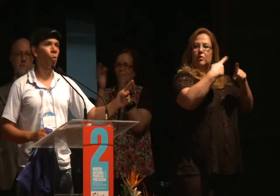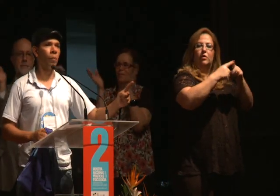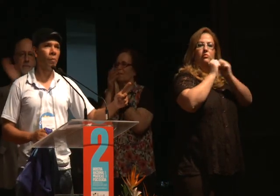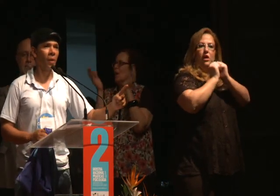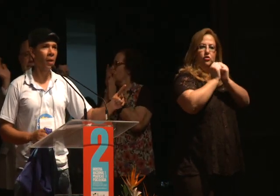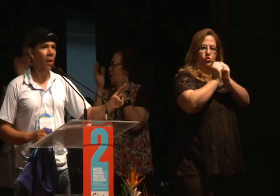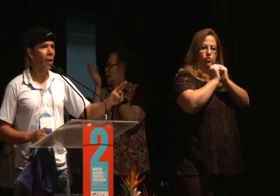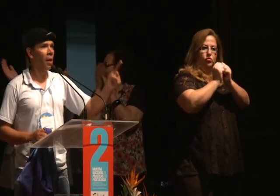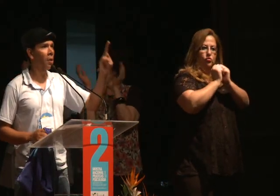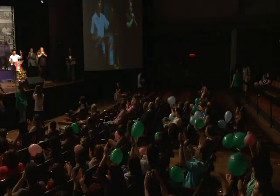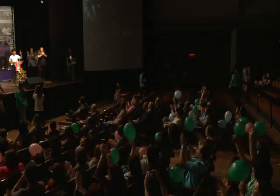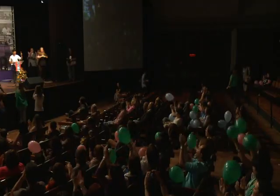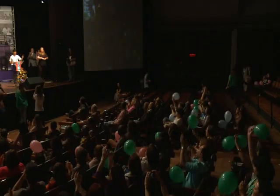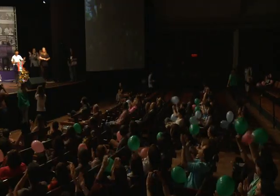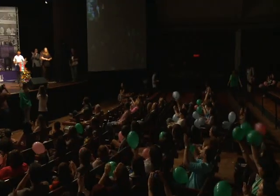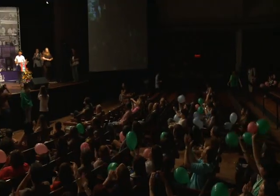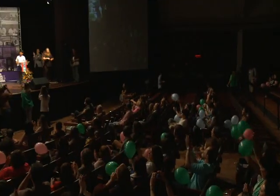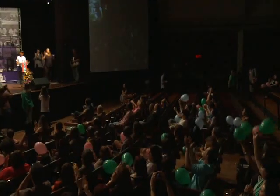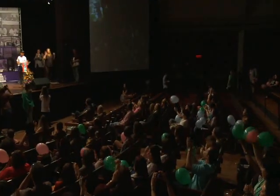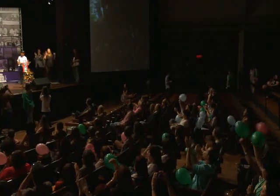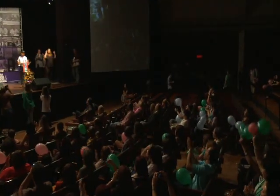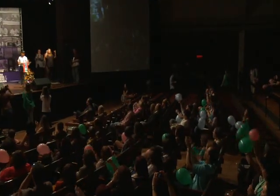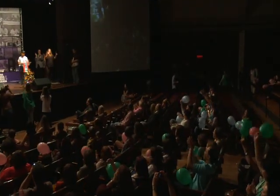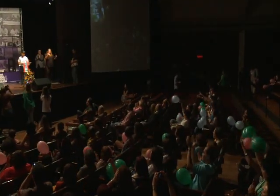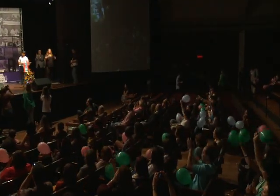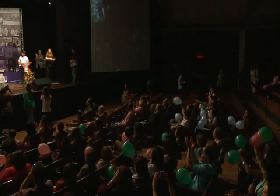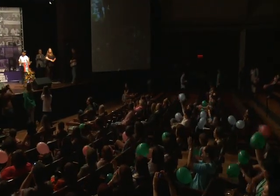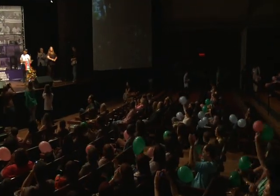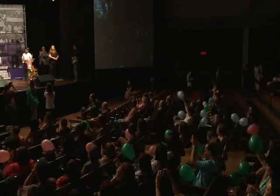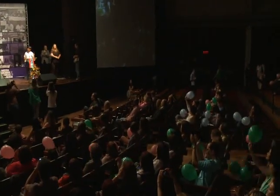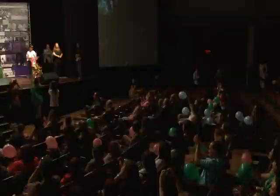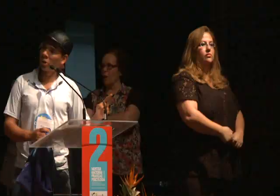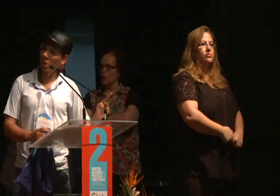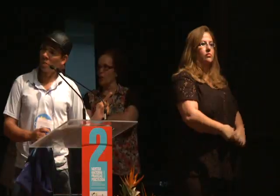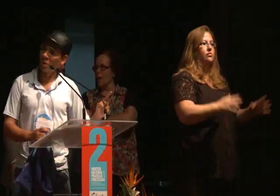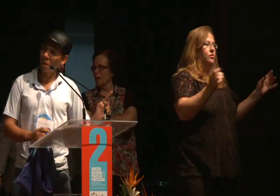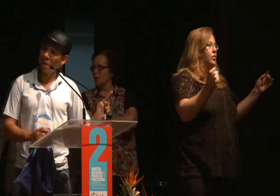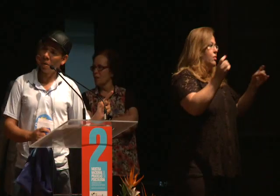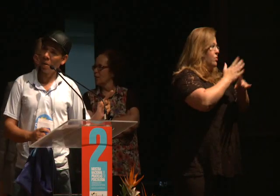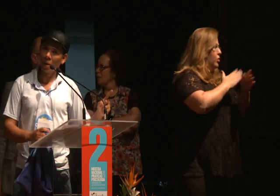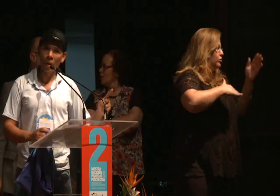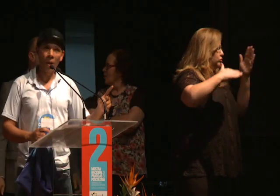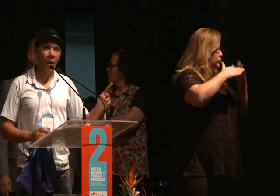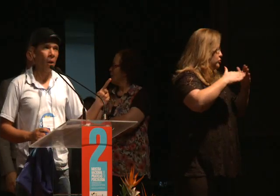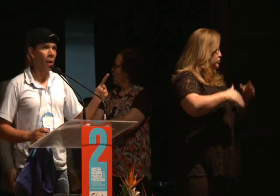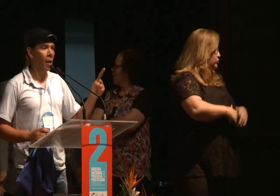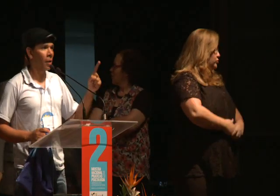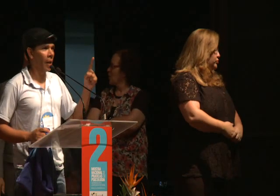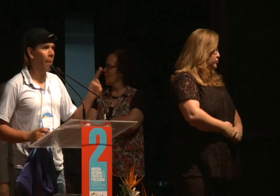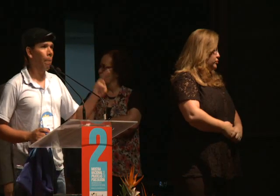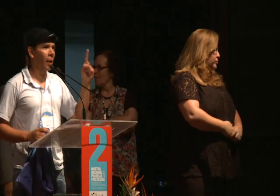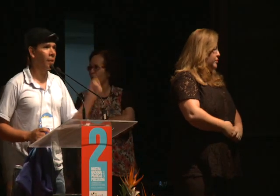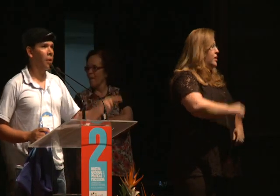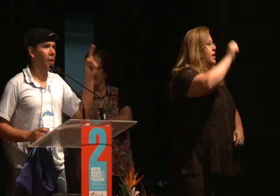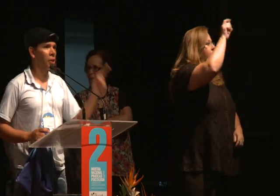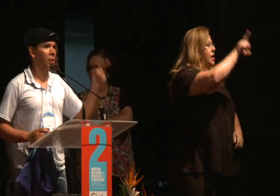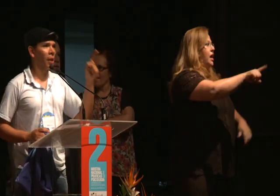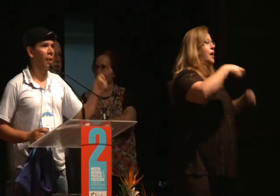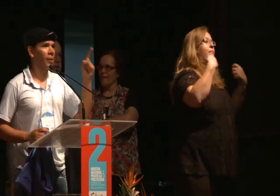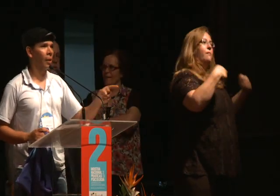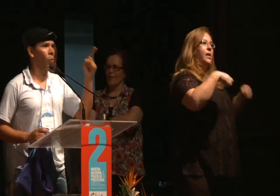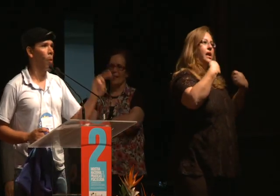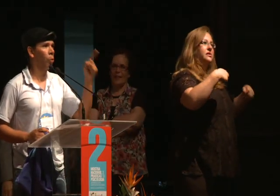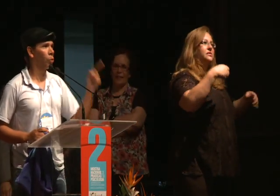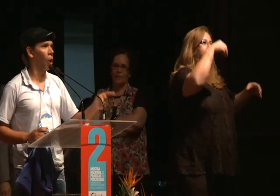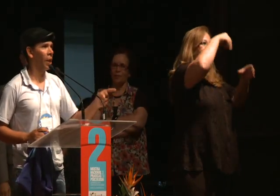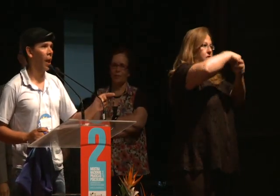junto e dizer completamente quem precisa de